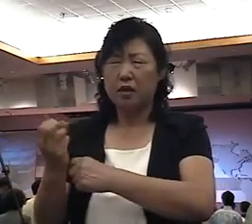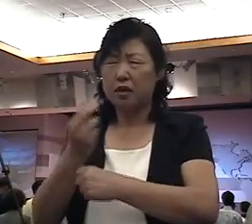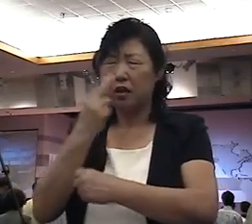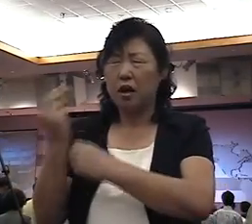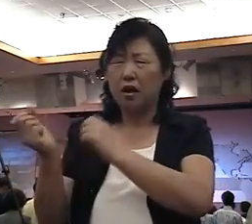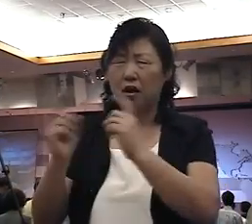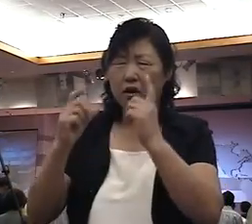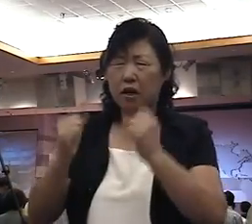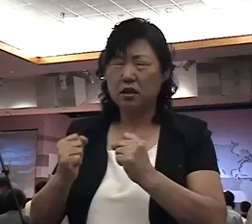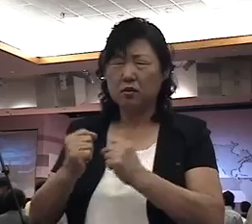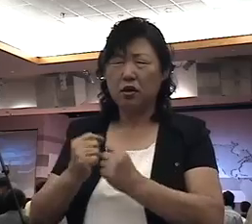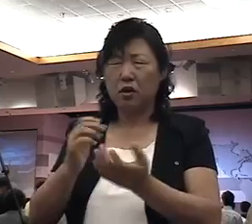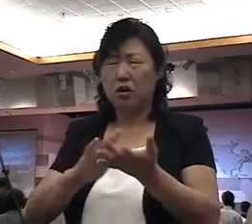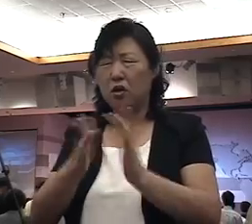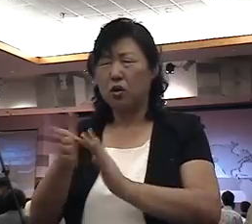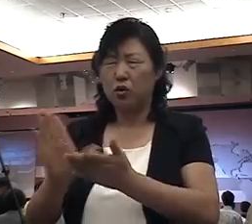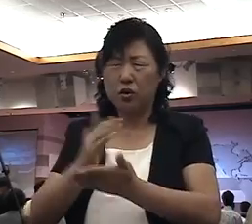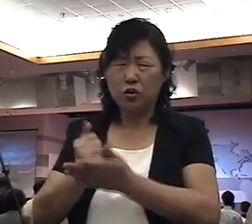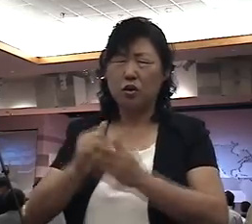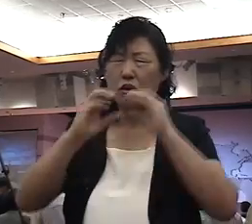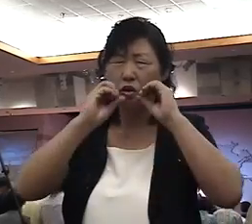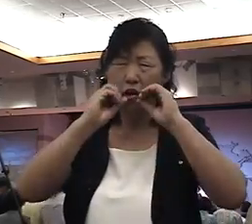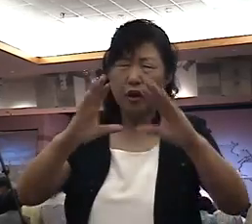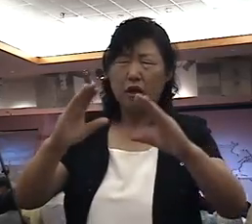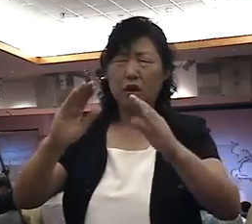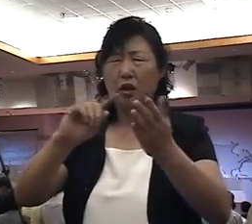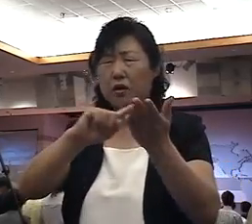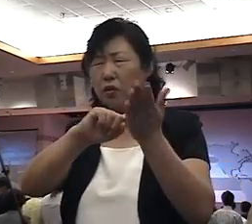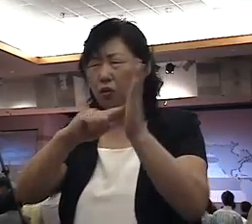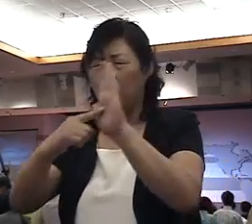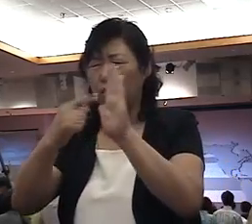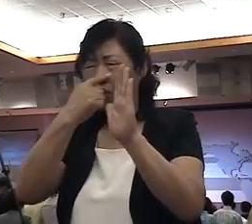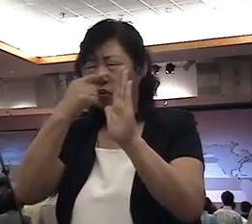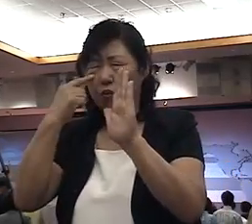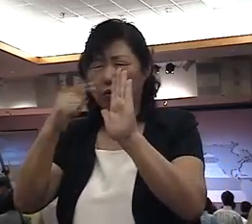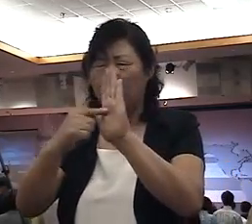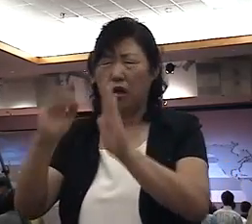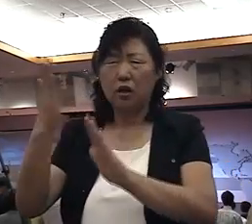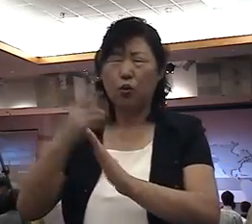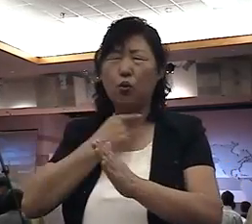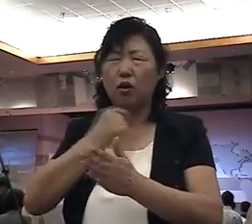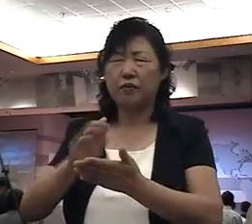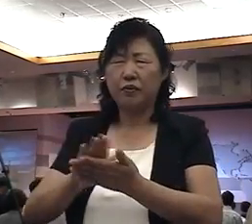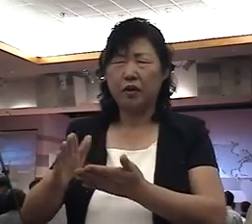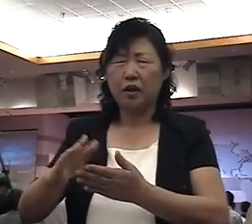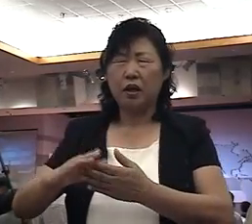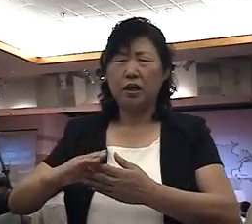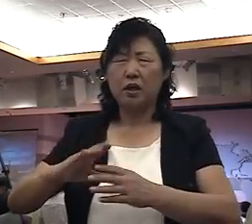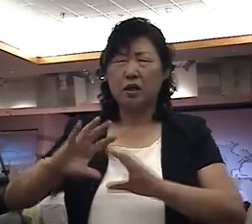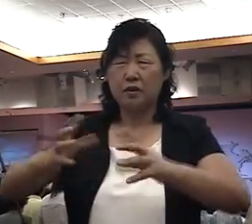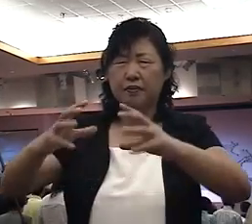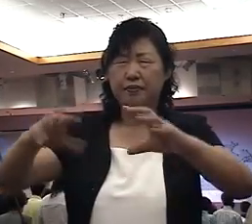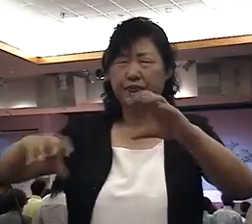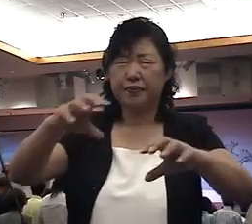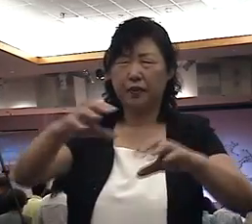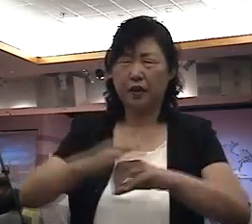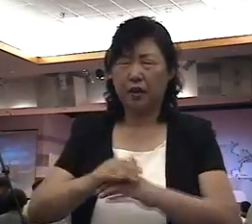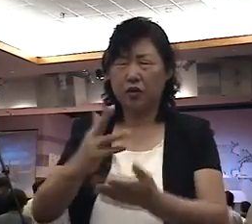예수 그리스도가 증거되길 원합니다. 아멘. 오늘도 세계 곳곳에서 주님의 지상 명령을 순종하기 위하여